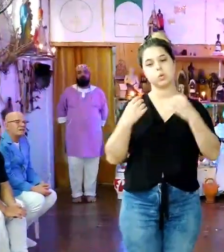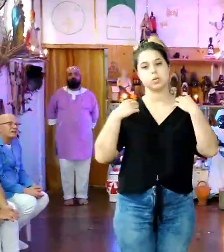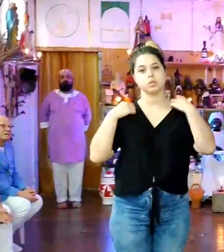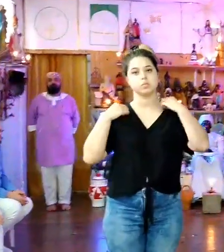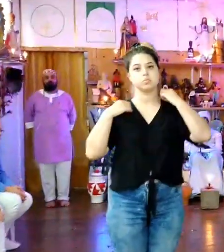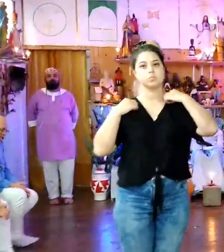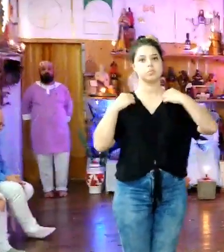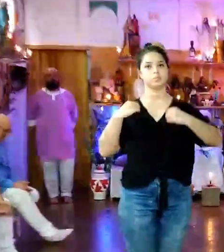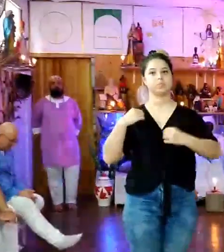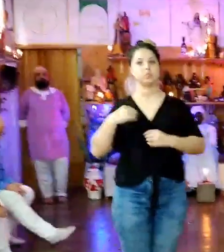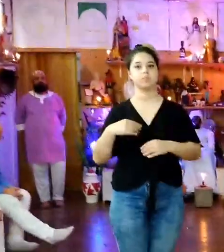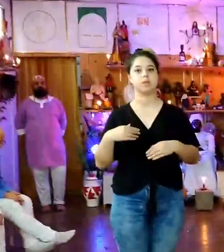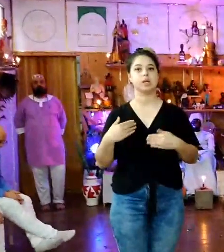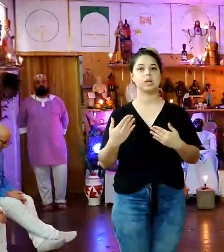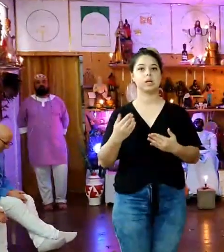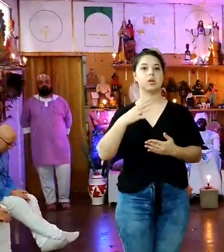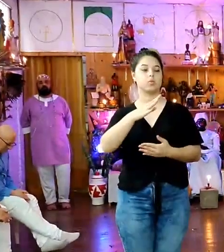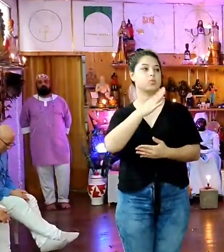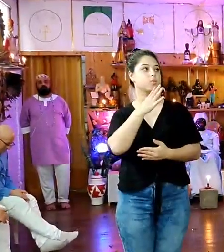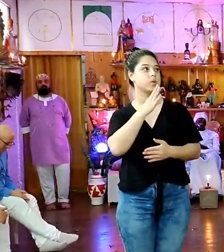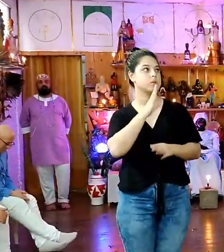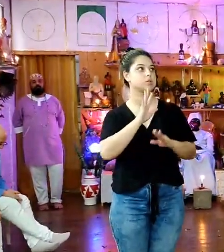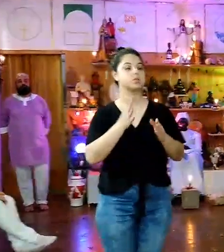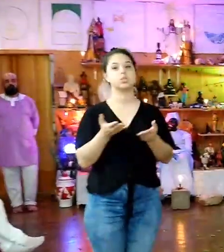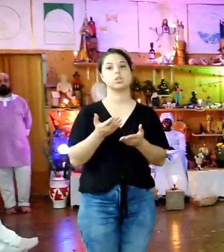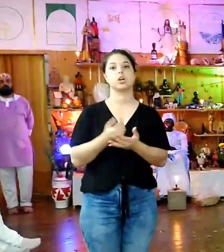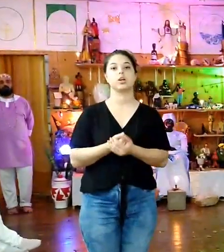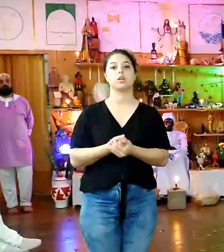E nos conhecemos,